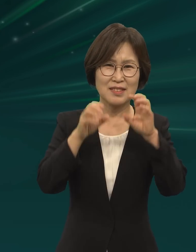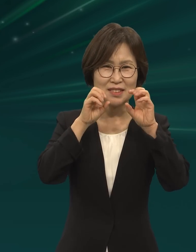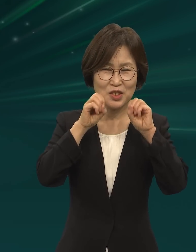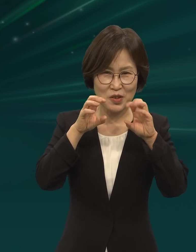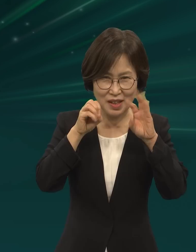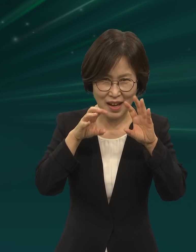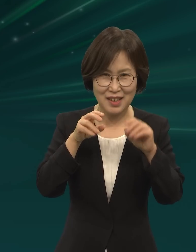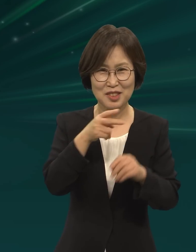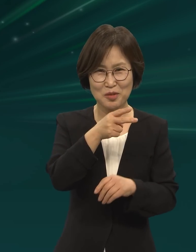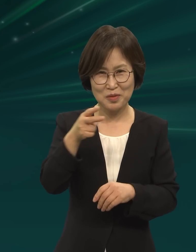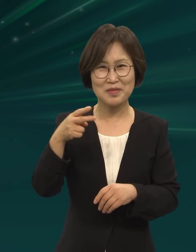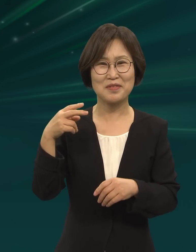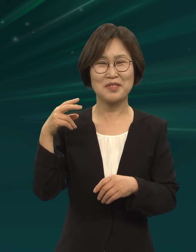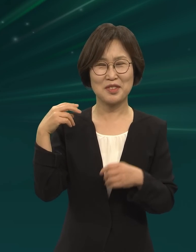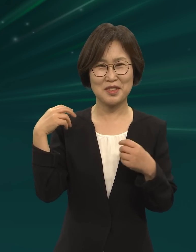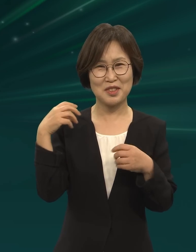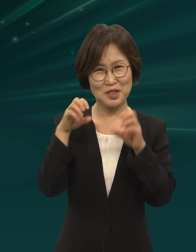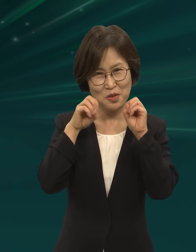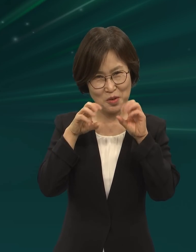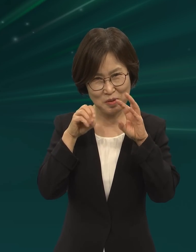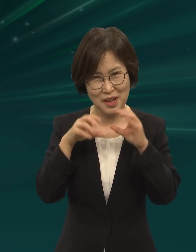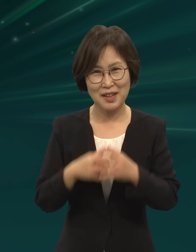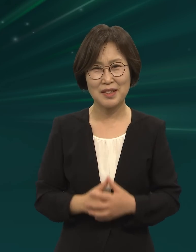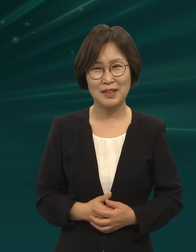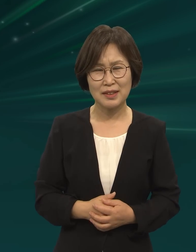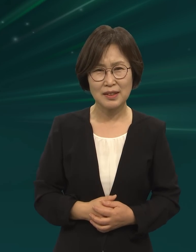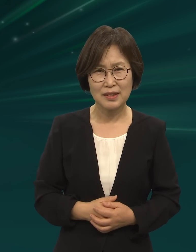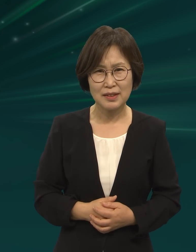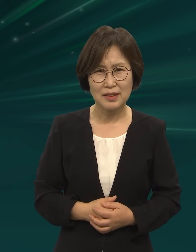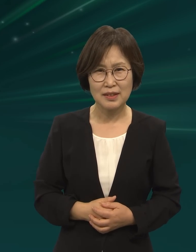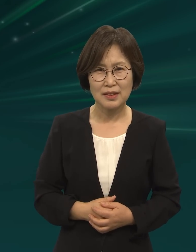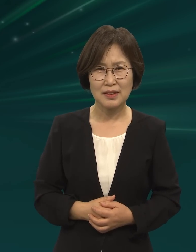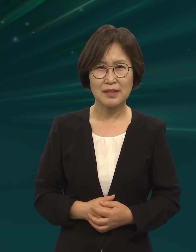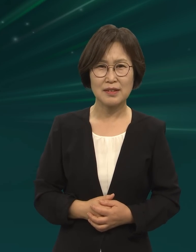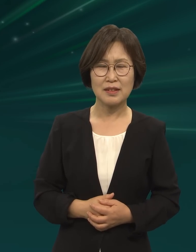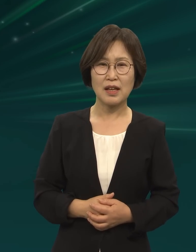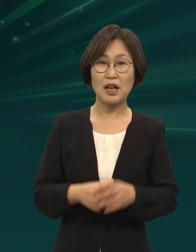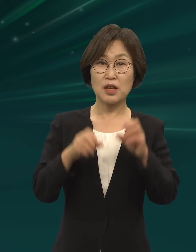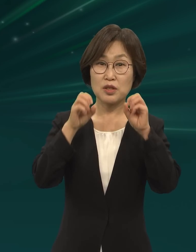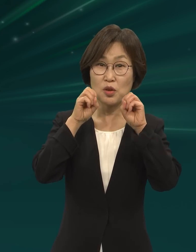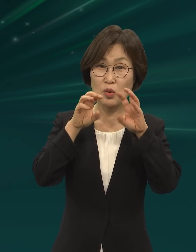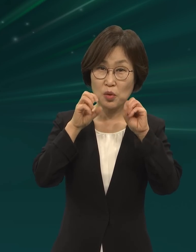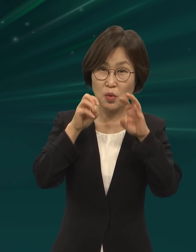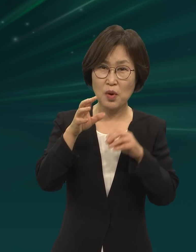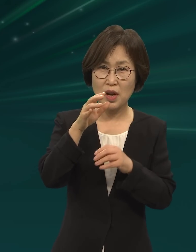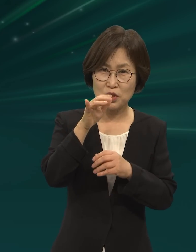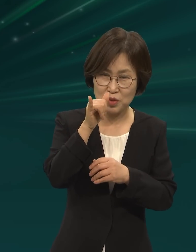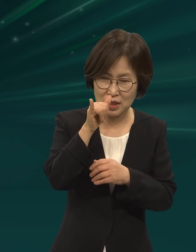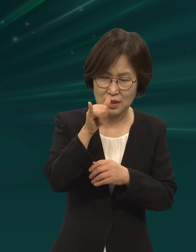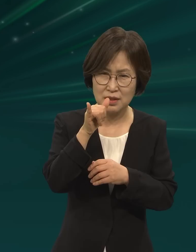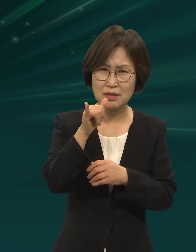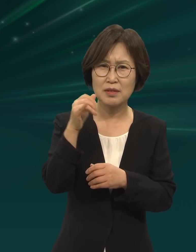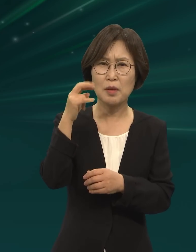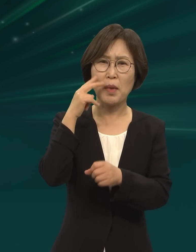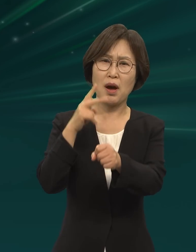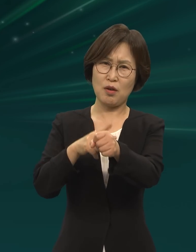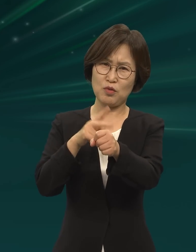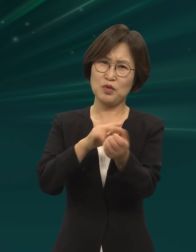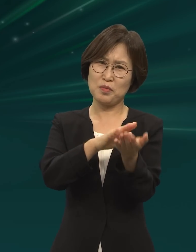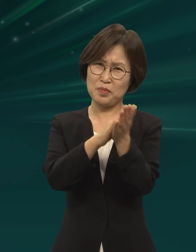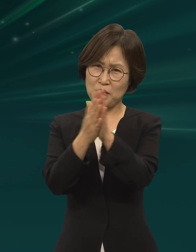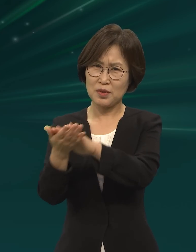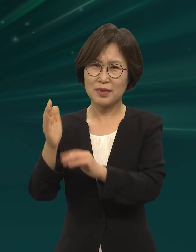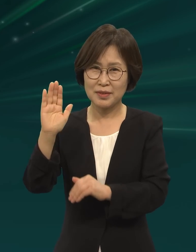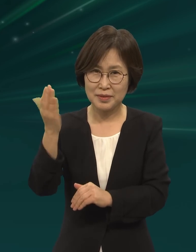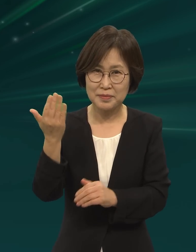아멘. 하나님께서 사도 바울을 부르시고 이렇게 선교할 수 있도록 사용을 했습니다.